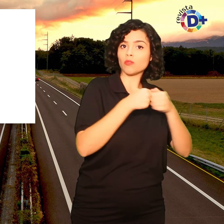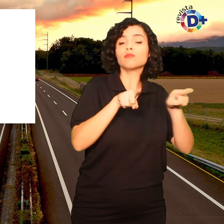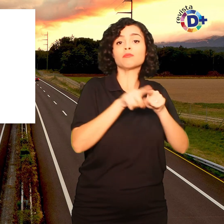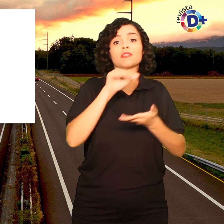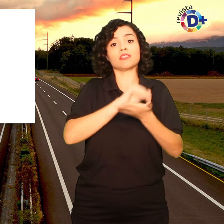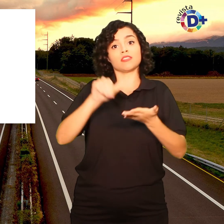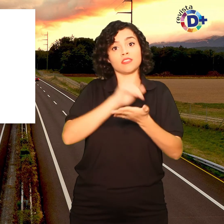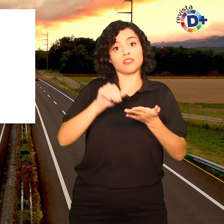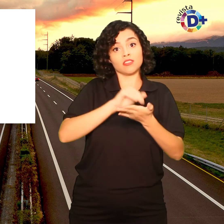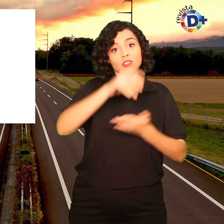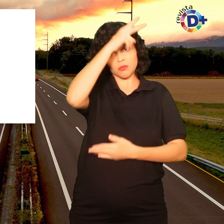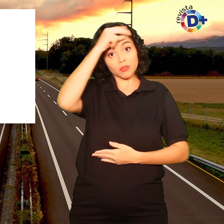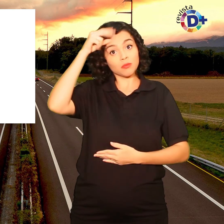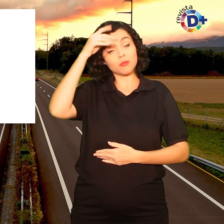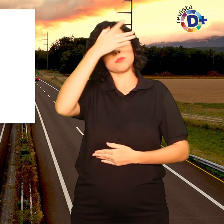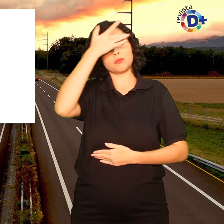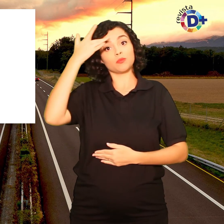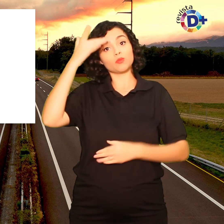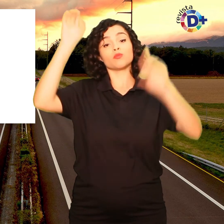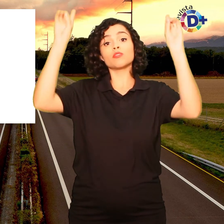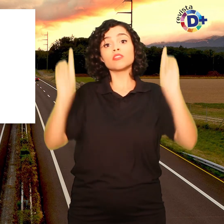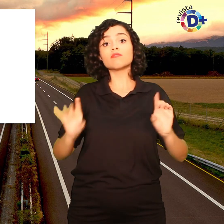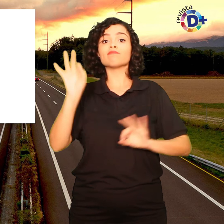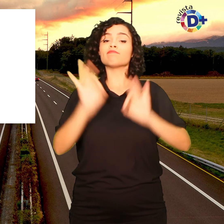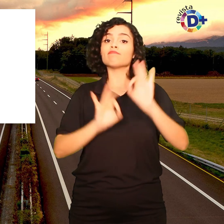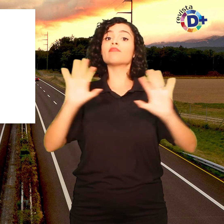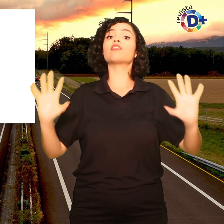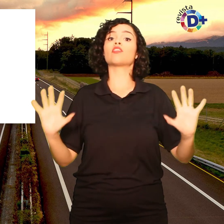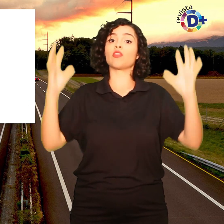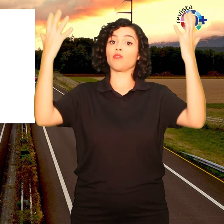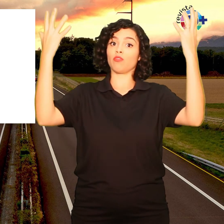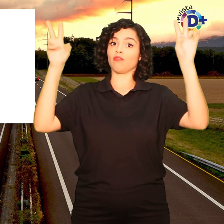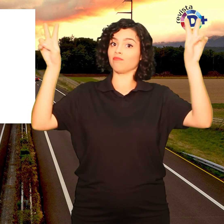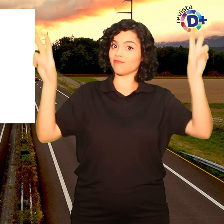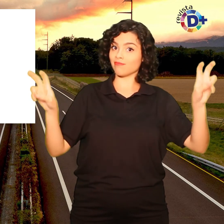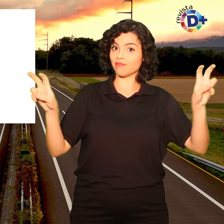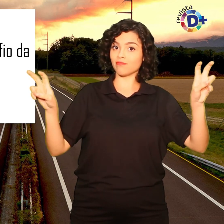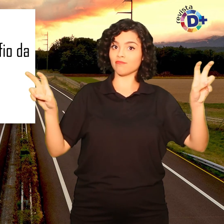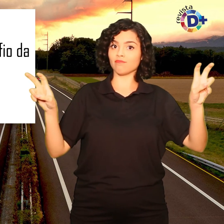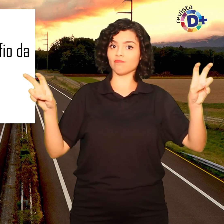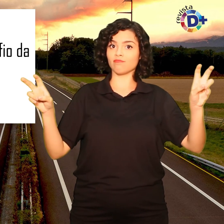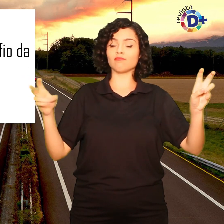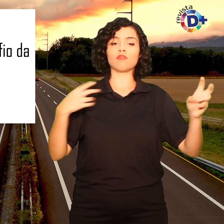secretaria municipal da pessoa com deficiência irá realizar o evento inversão de